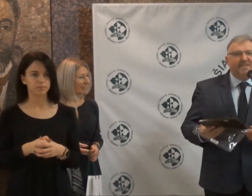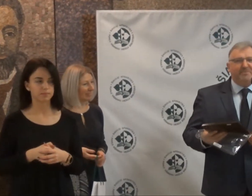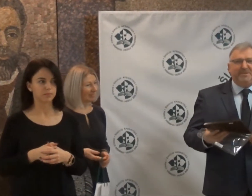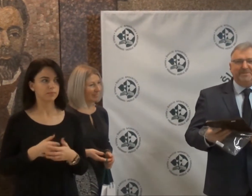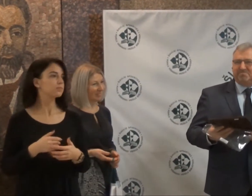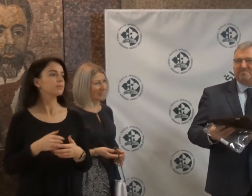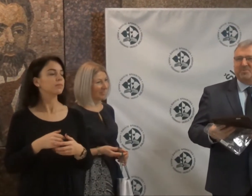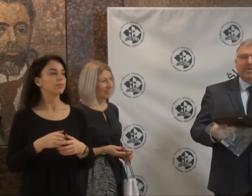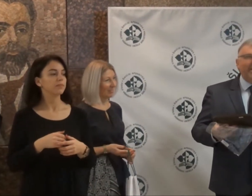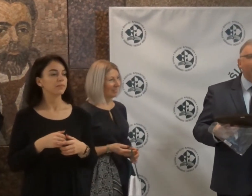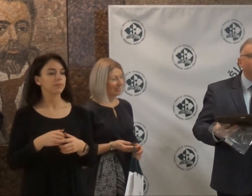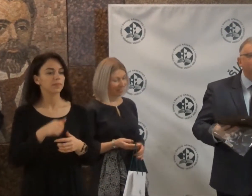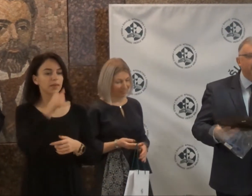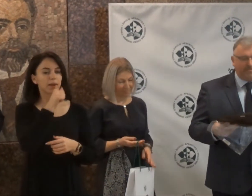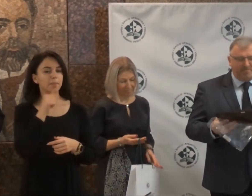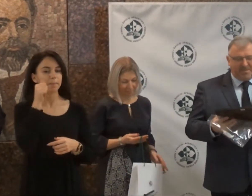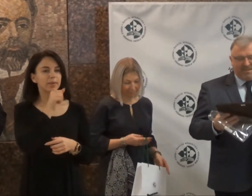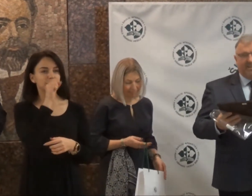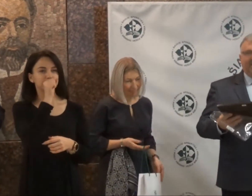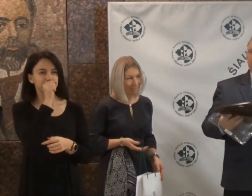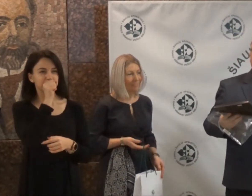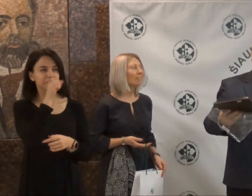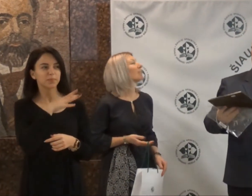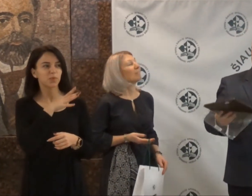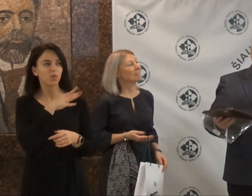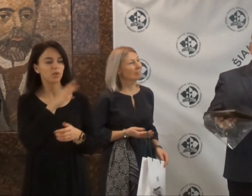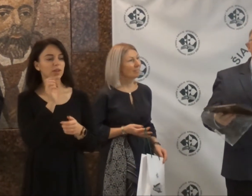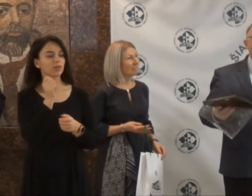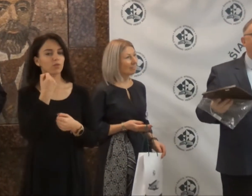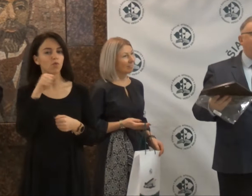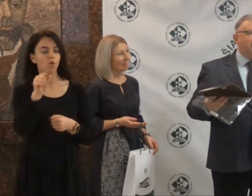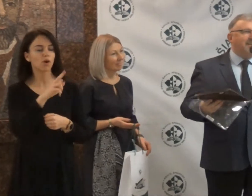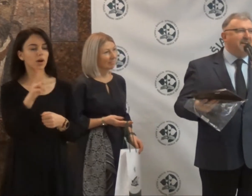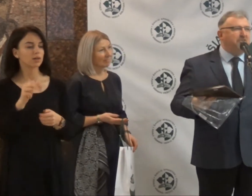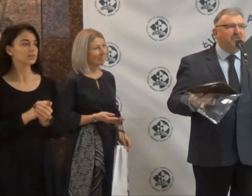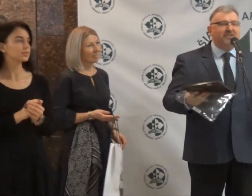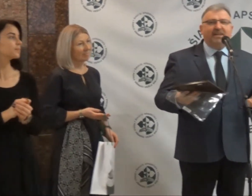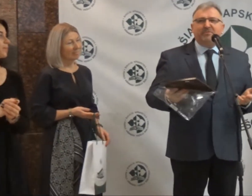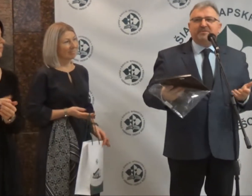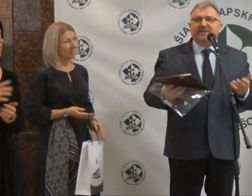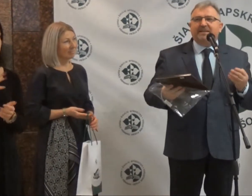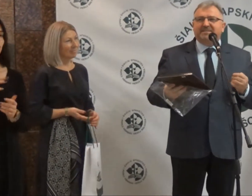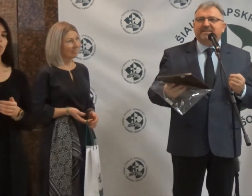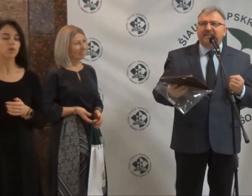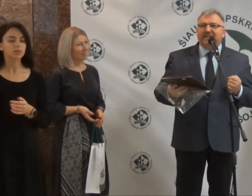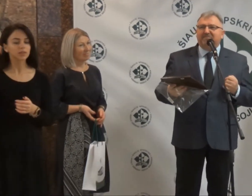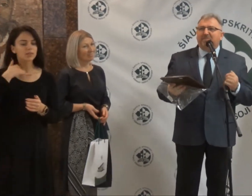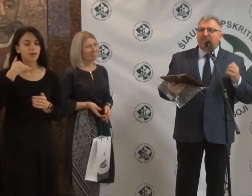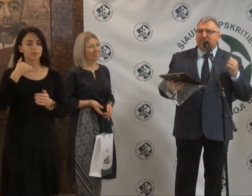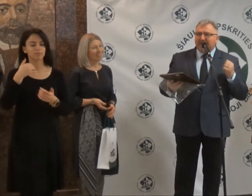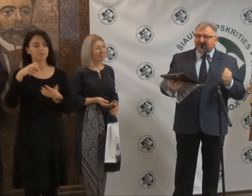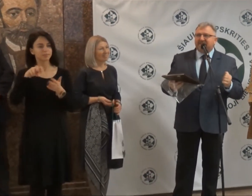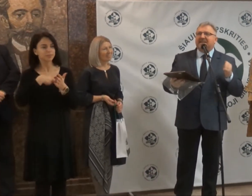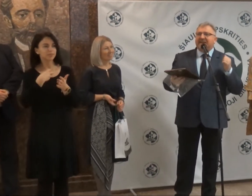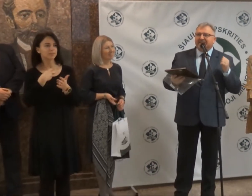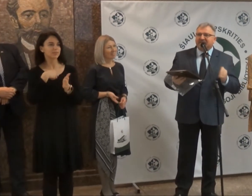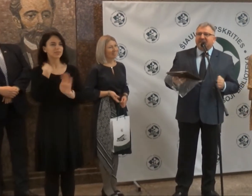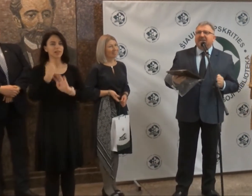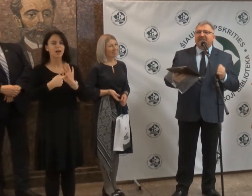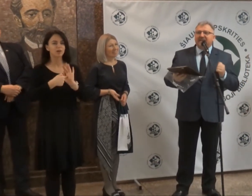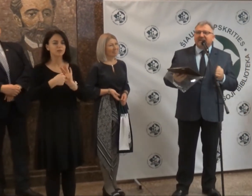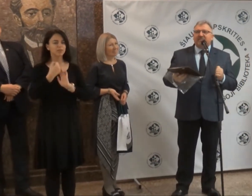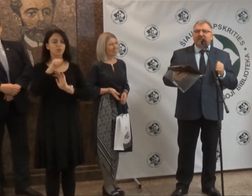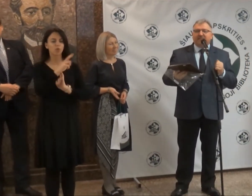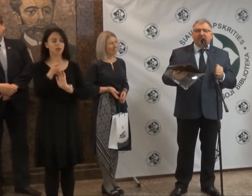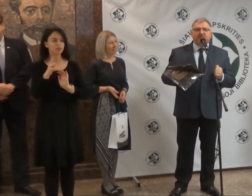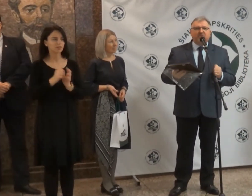laikėme paslapti nugalėtojus ir skambino ir rašė ir klausė, kas gyja, bet tą